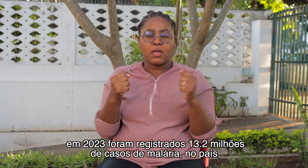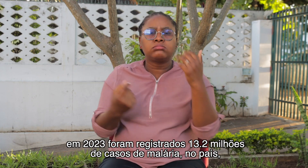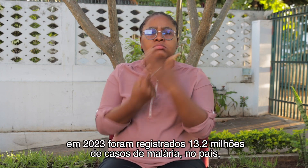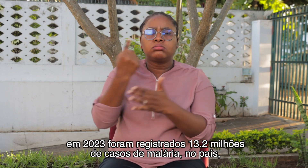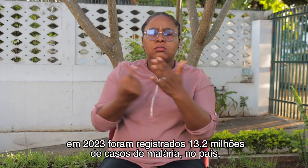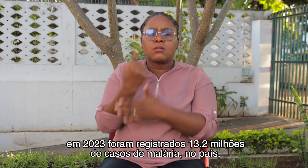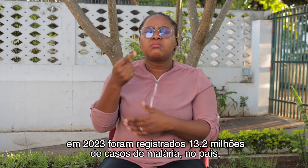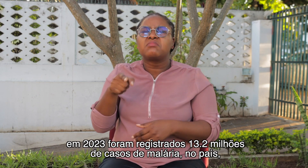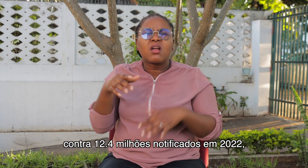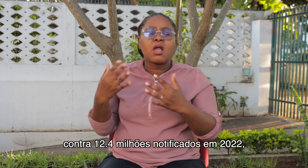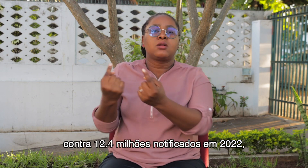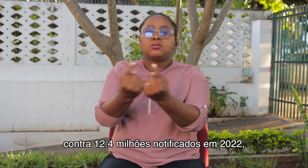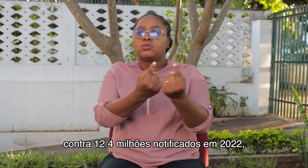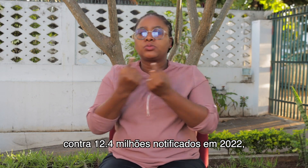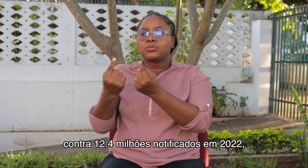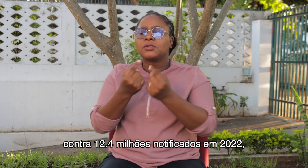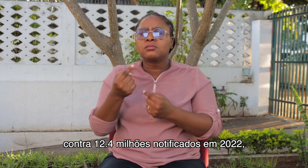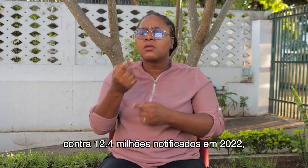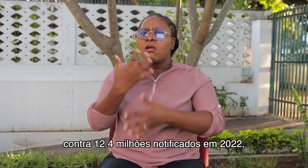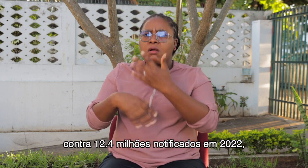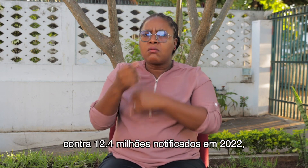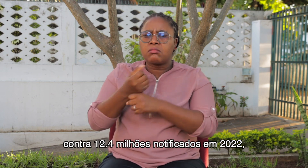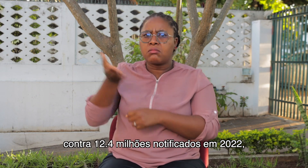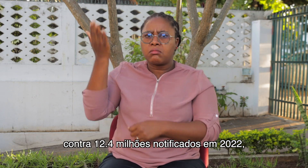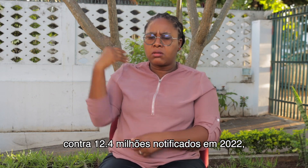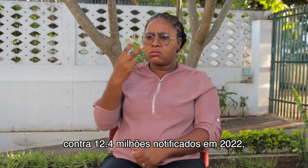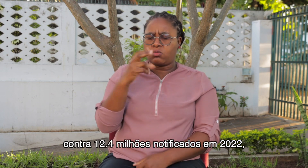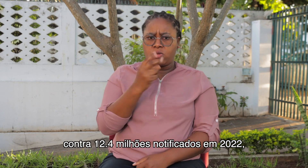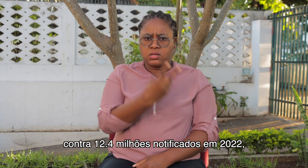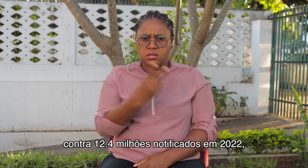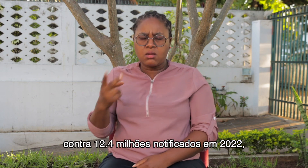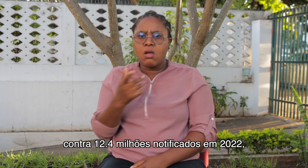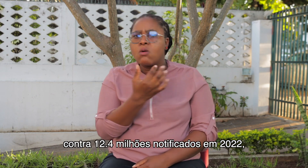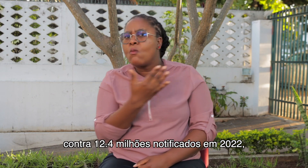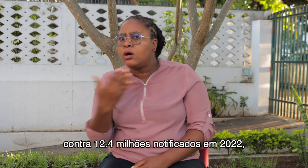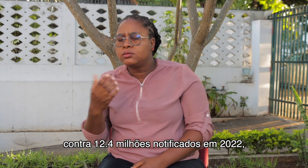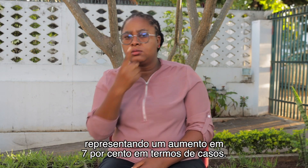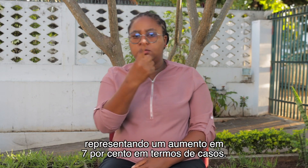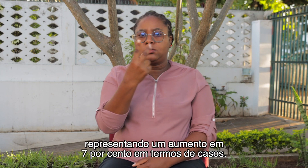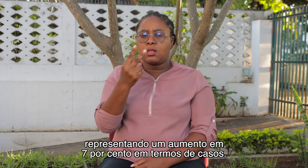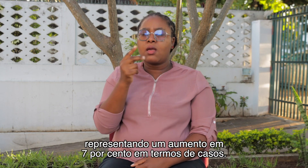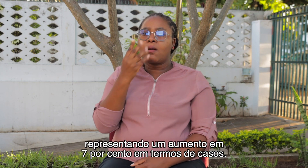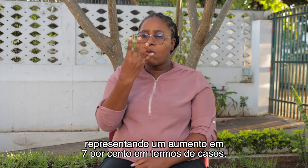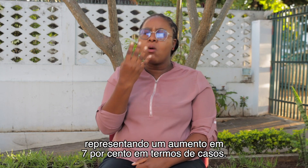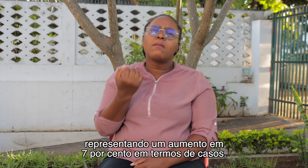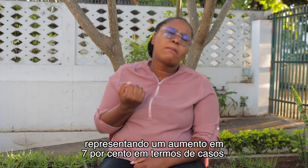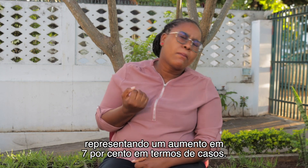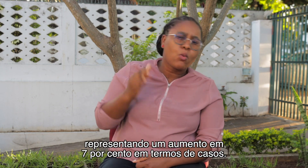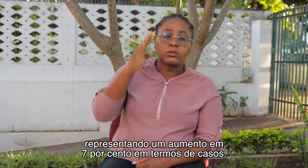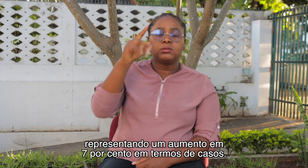no país, contra 12,4 milhões notificados em 2022, representando um aumento em